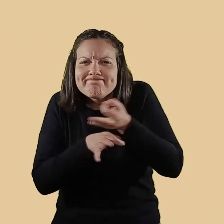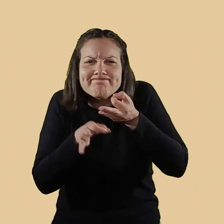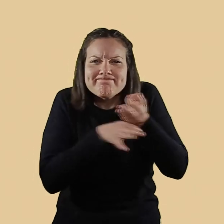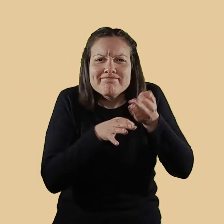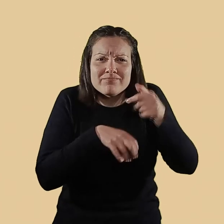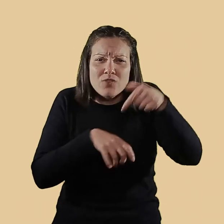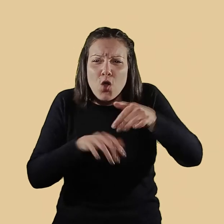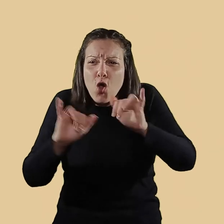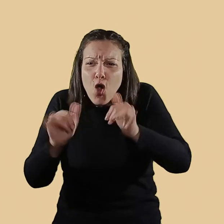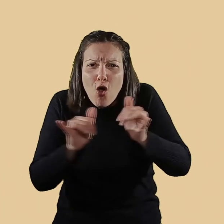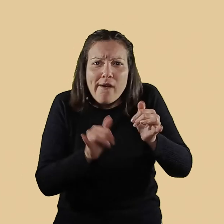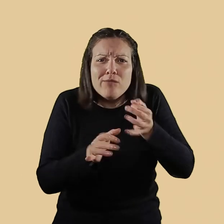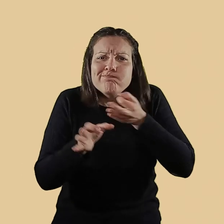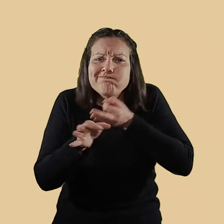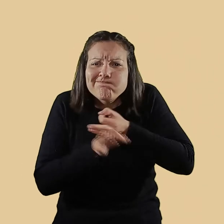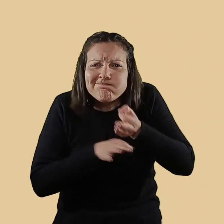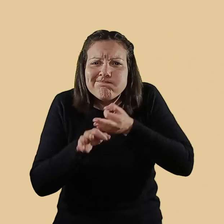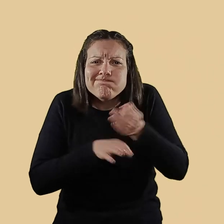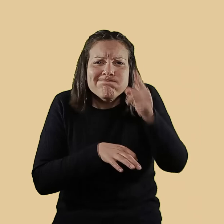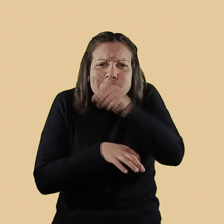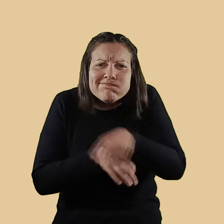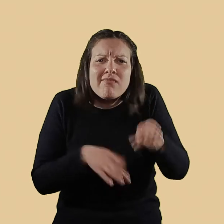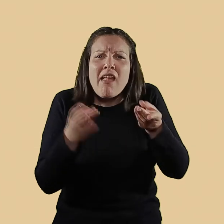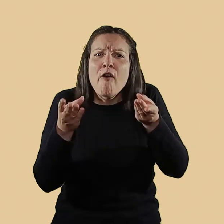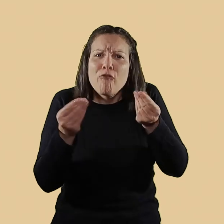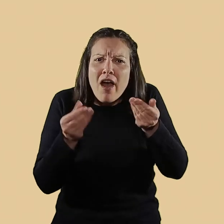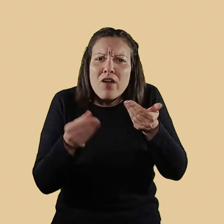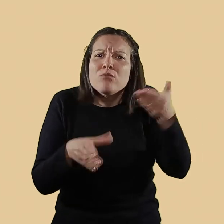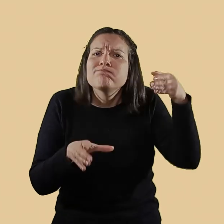de involucrarse como sujetos políticos y